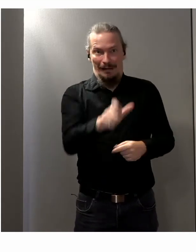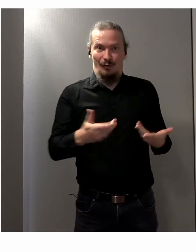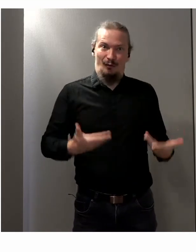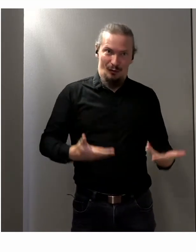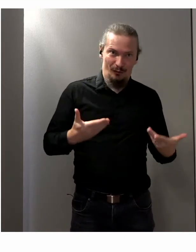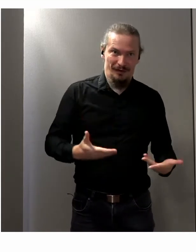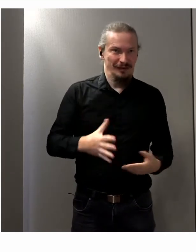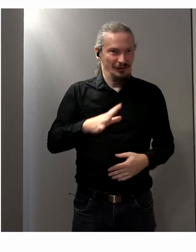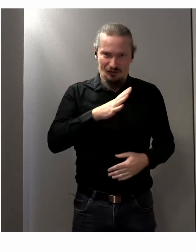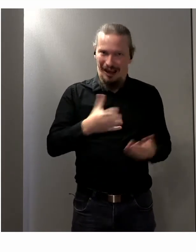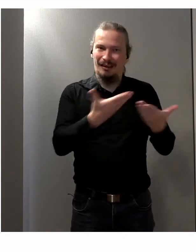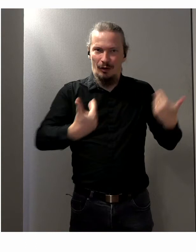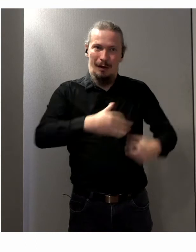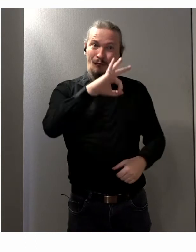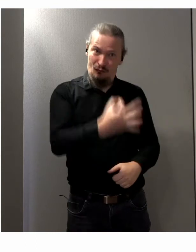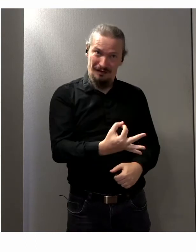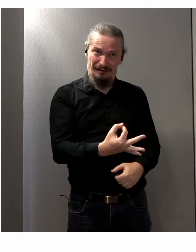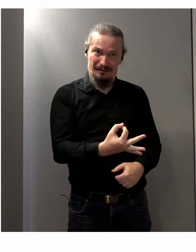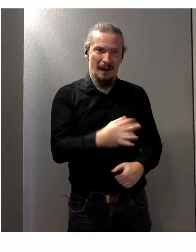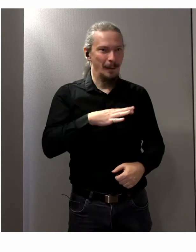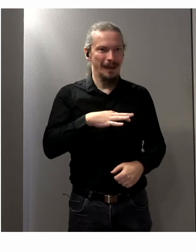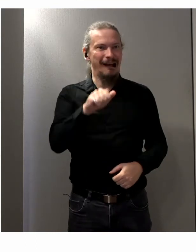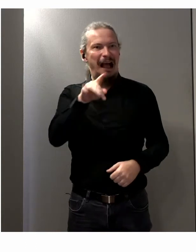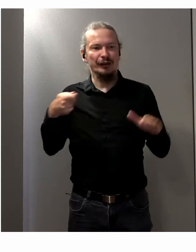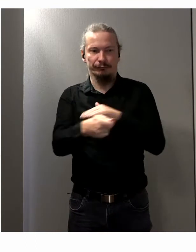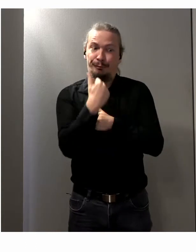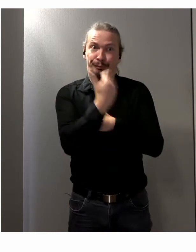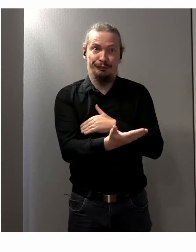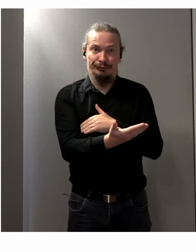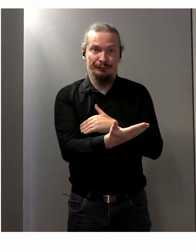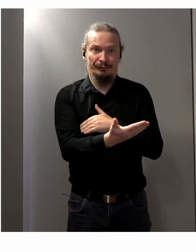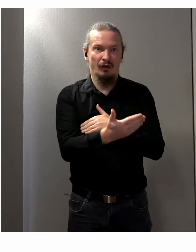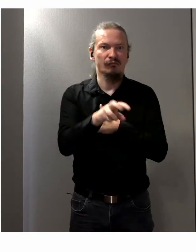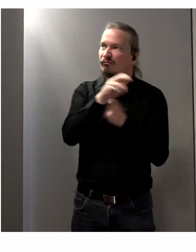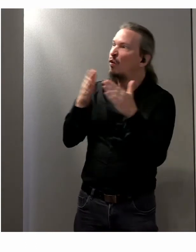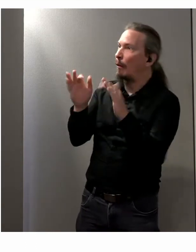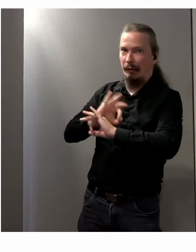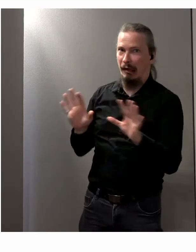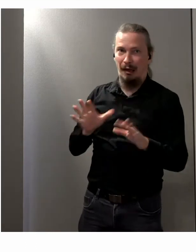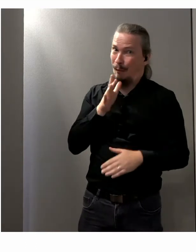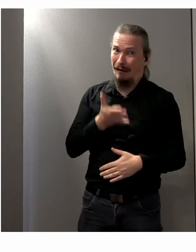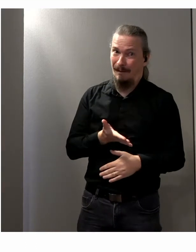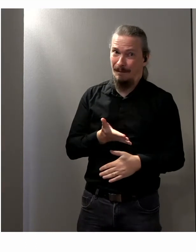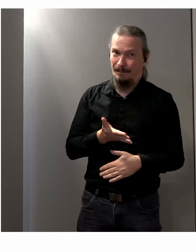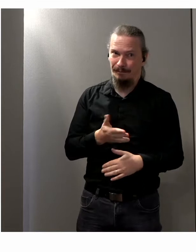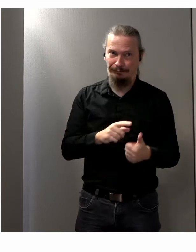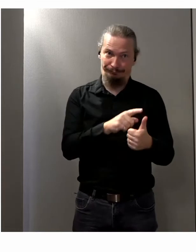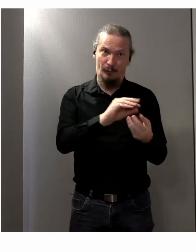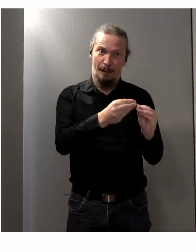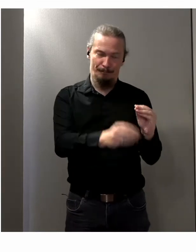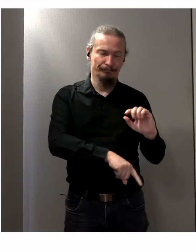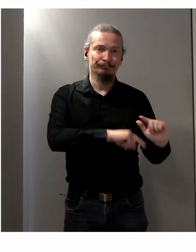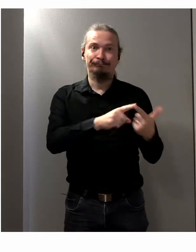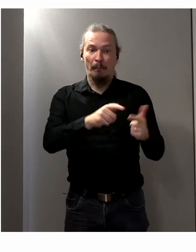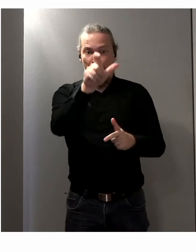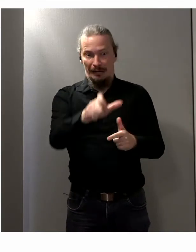aujourd'hui, sont objectivement en situation de handicap, mais qui ne sont pas éligibles à l'AAH, ou en tout cas qui ne vont pas la chercher, et d'autre part, des